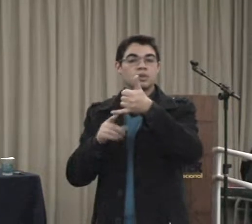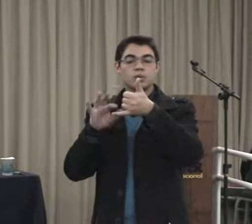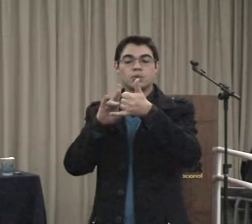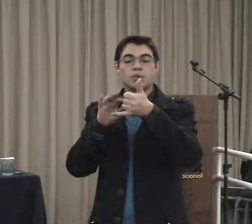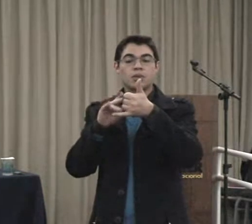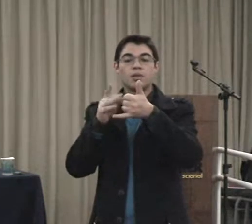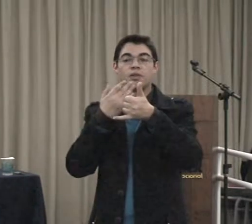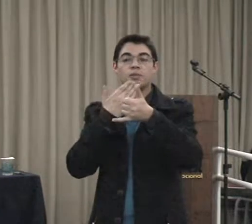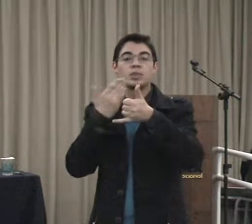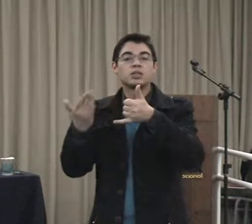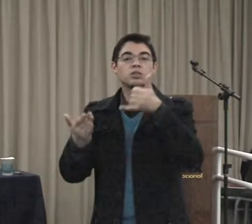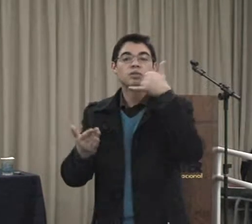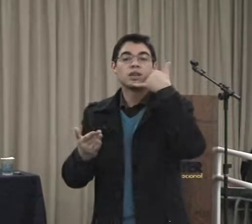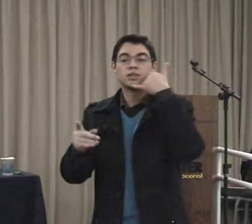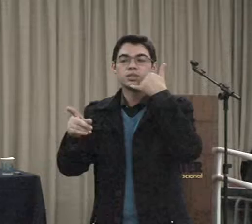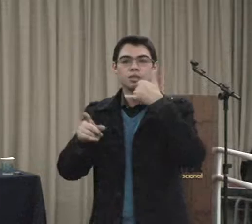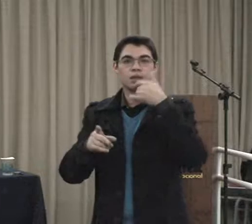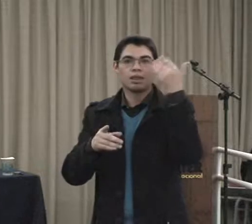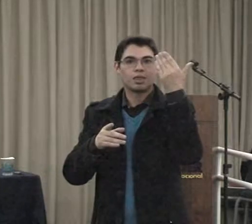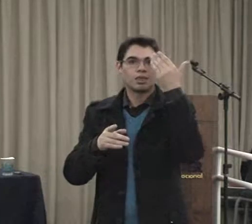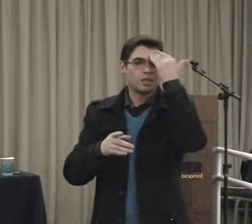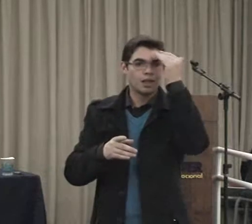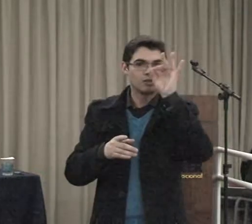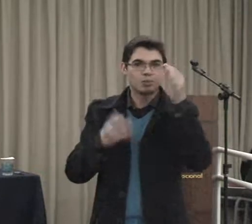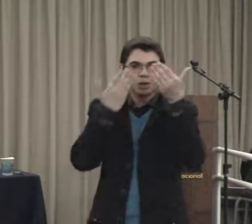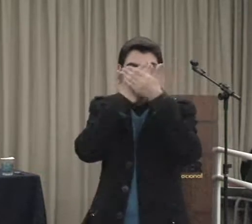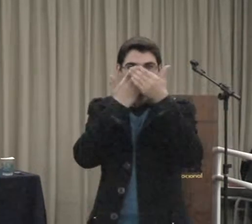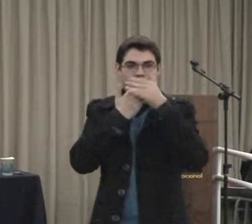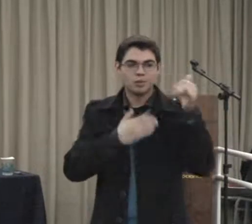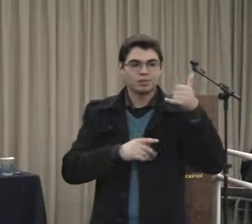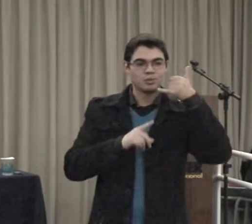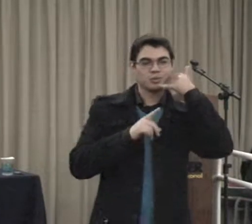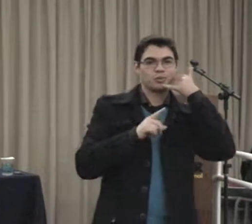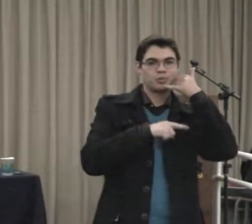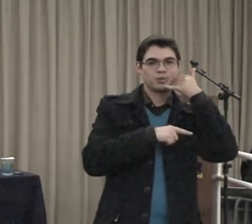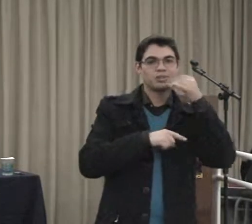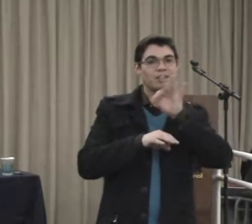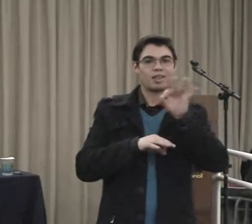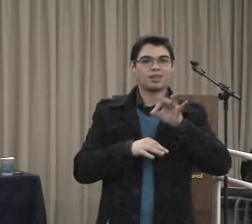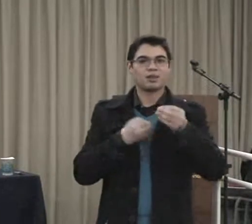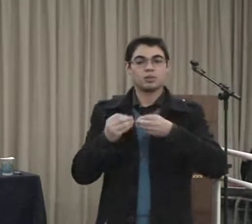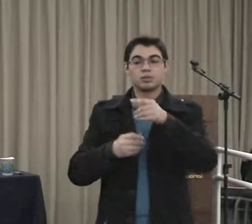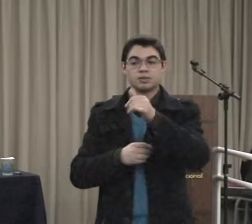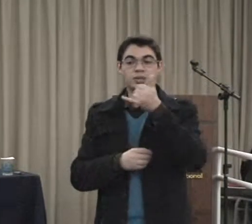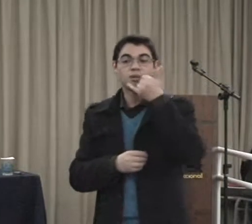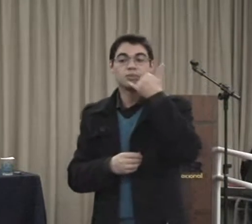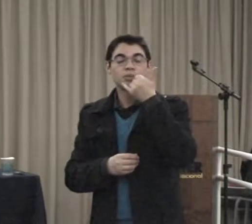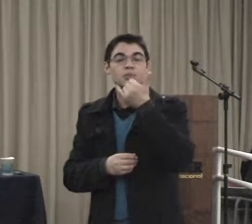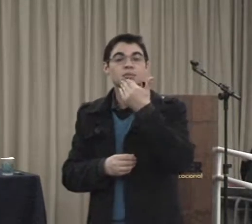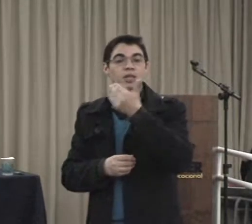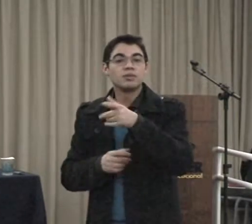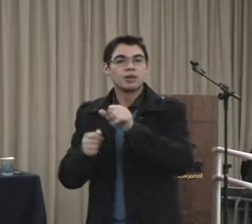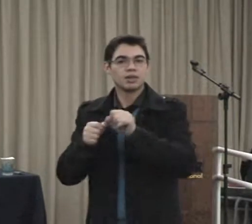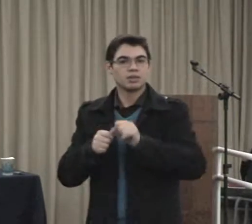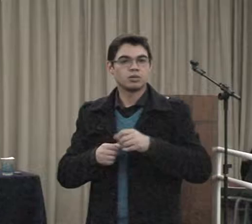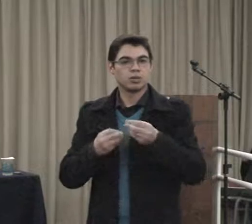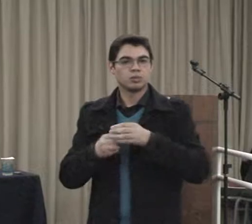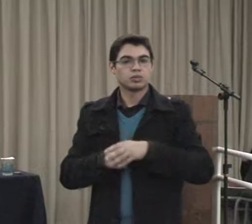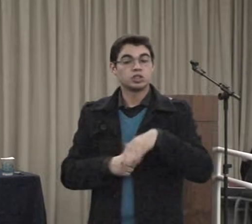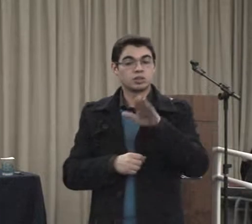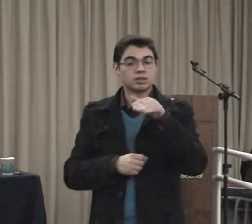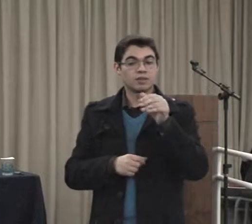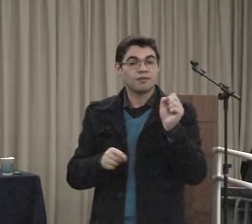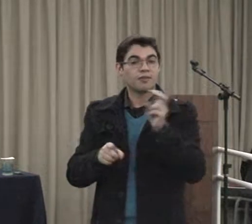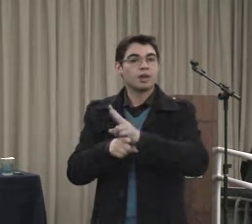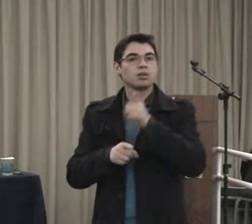faça o pedido que você quiser. Se você aprovar o atendimento, você contrata, senão nós vamos embora.